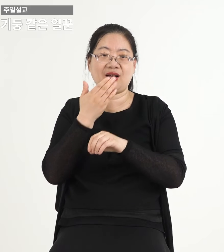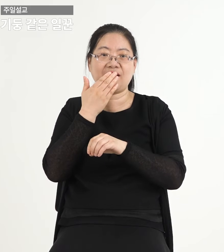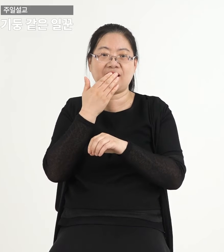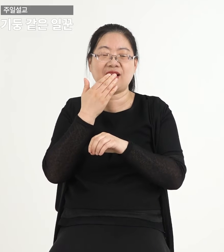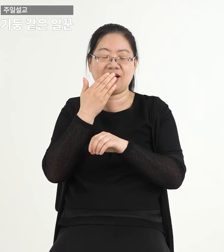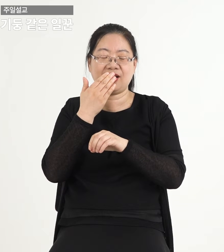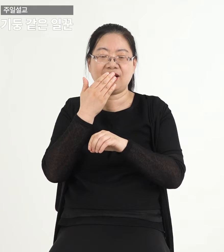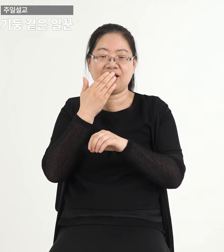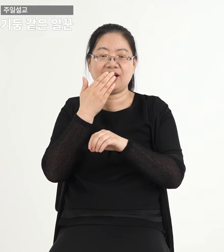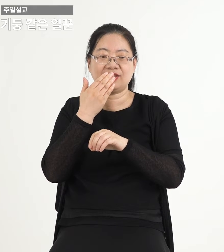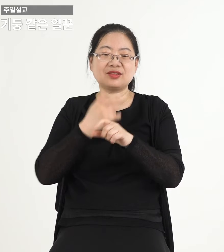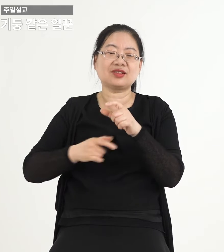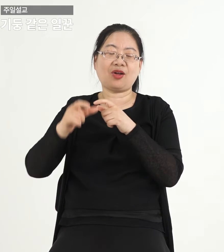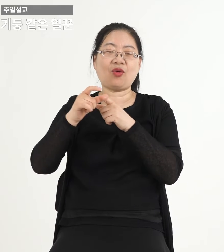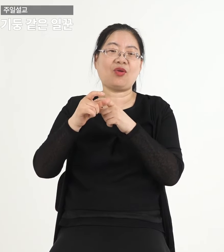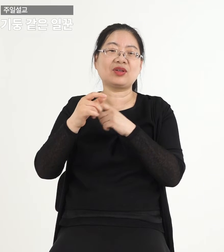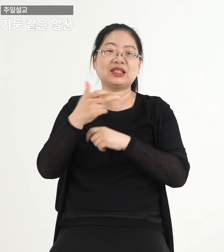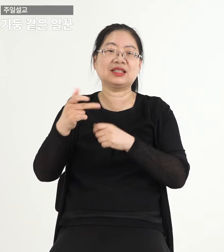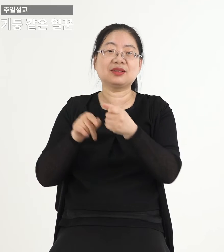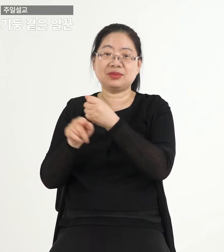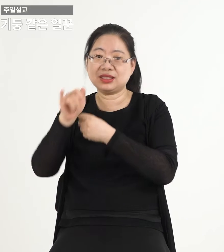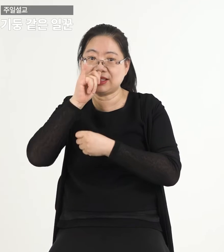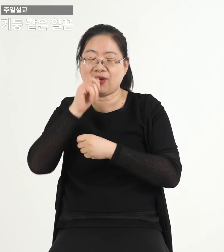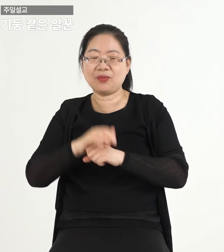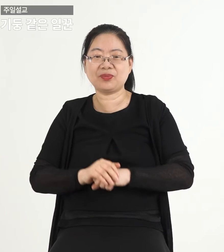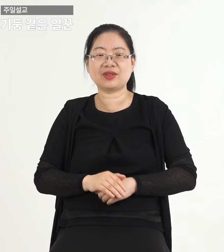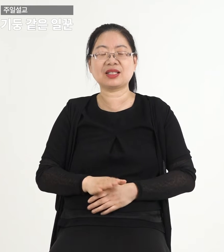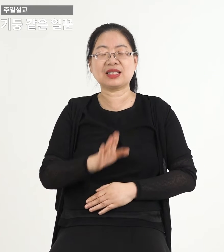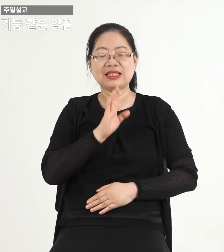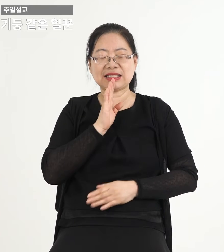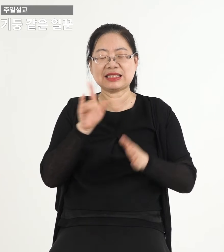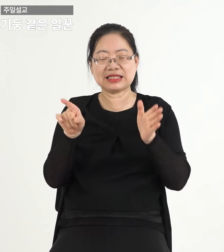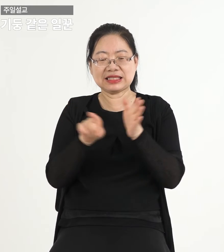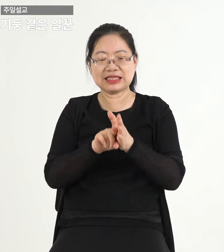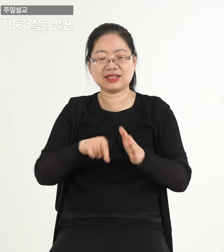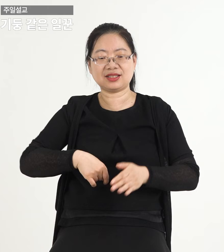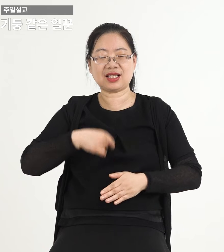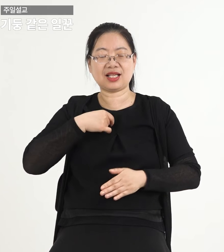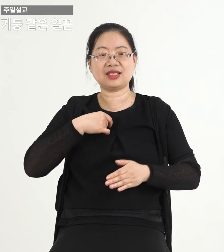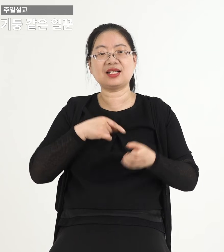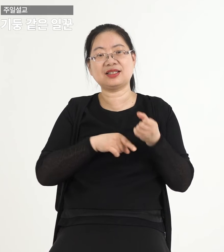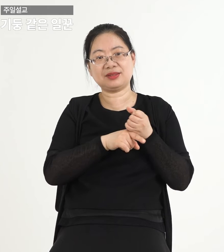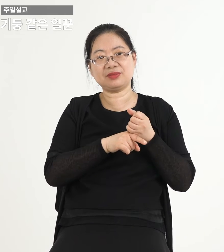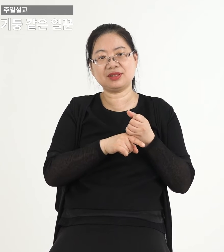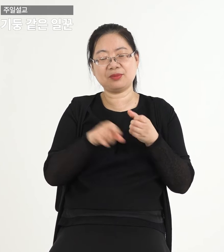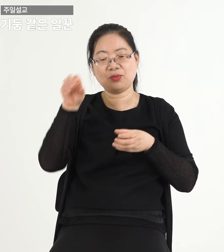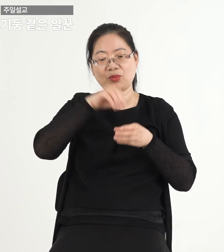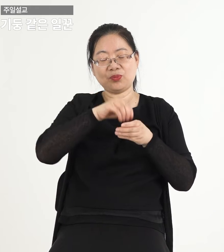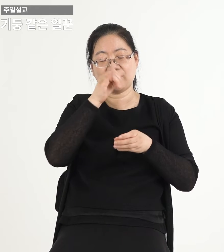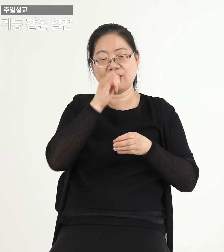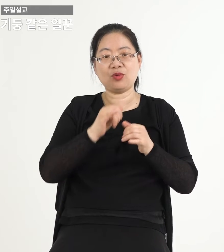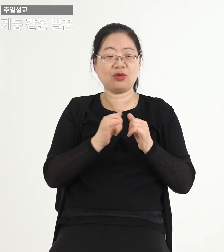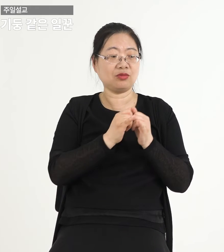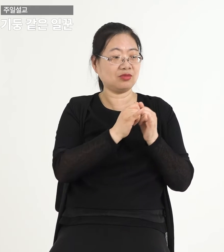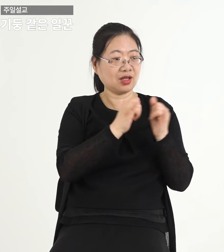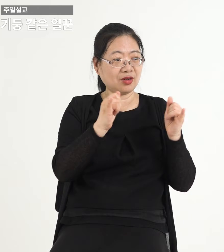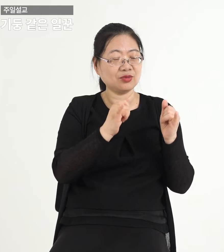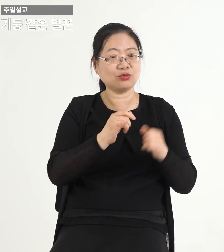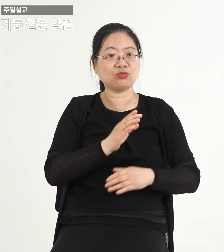여기에는 신실하다는 의미가 같이 내포되어 있습니다. 자, 보세요. 인간도 진실할 수